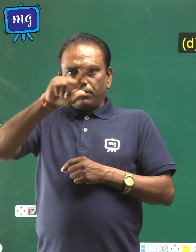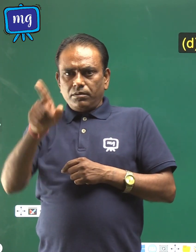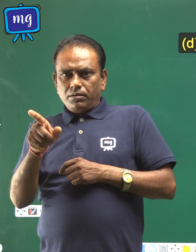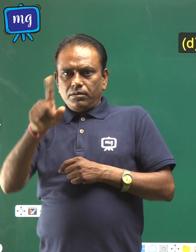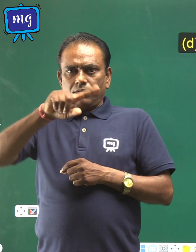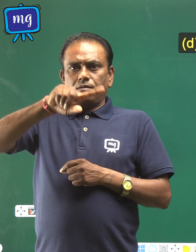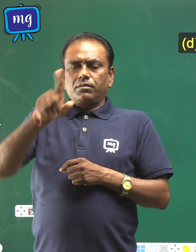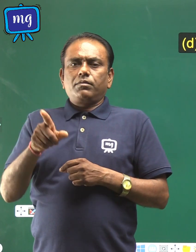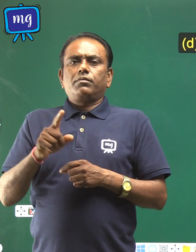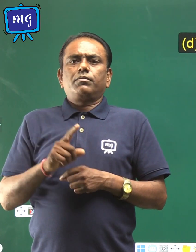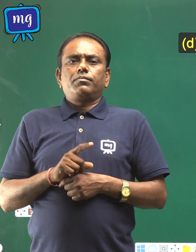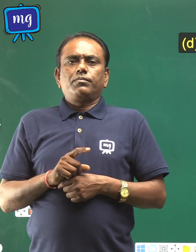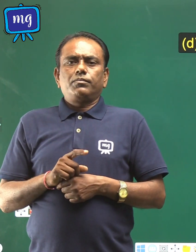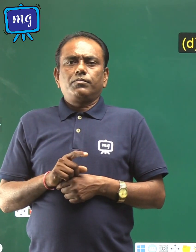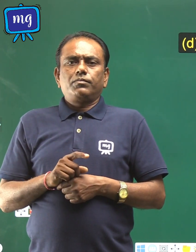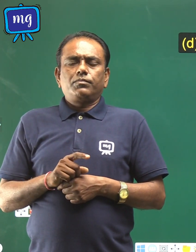काटा।